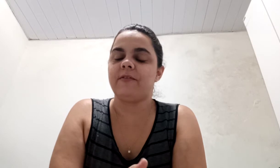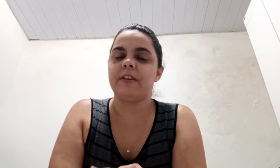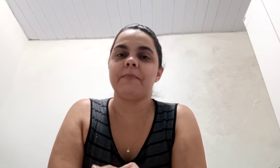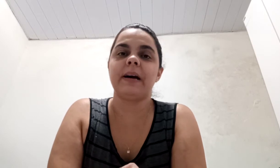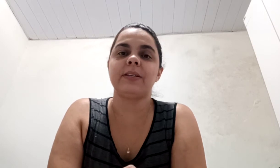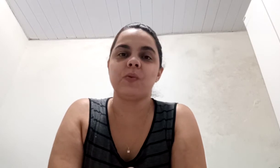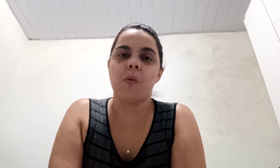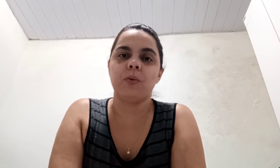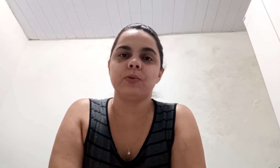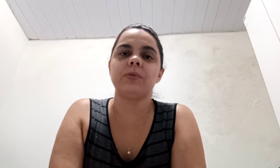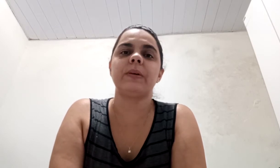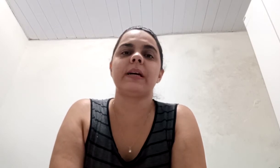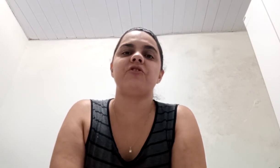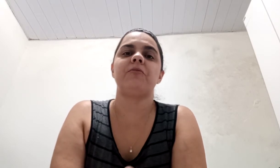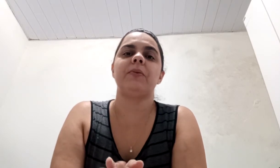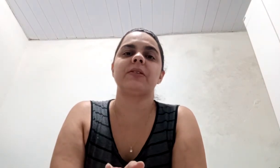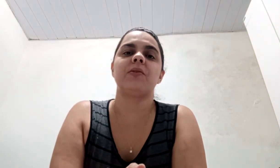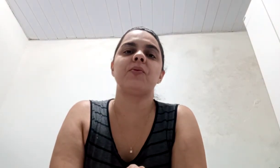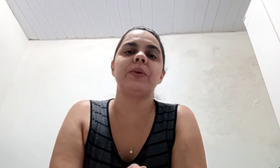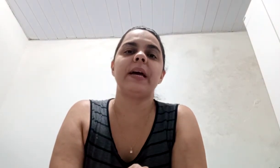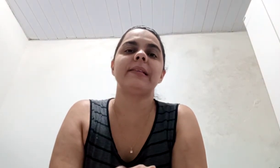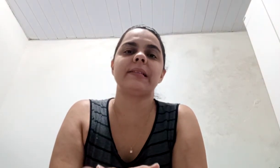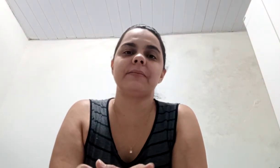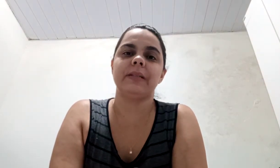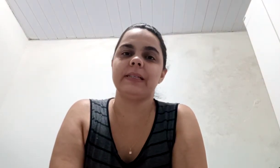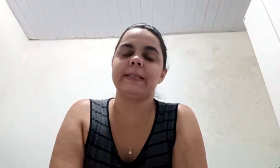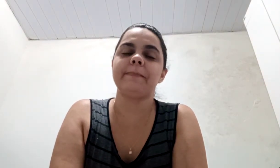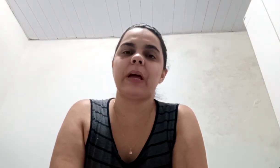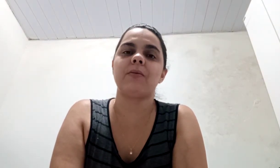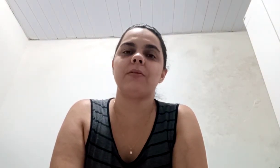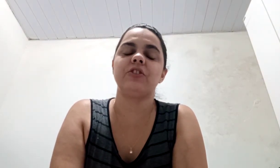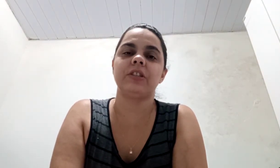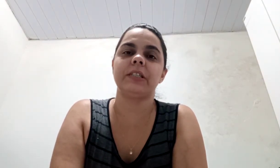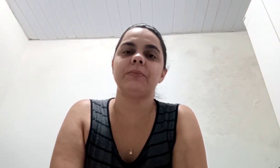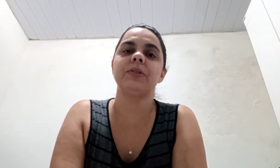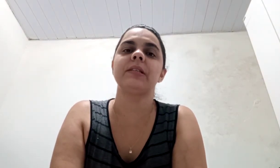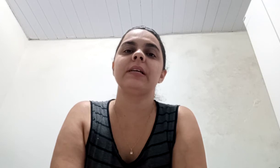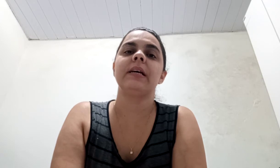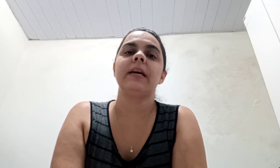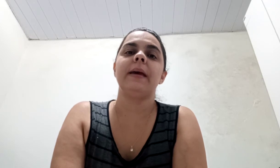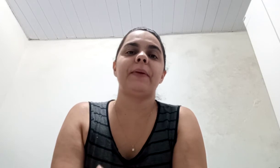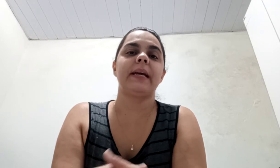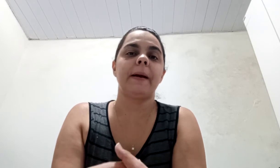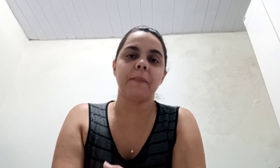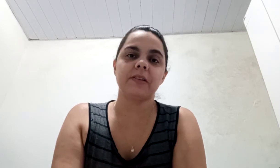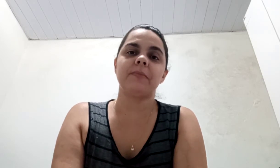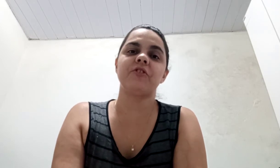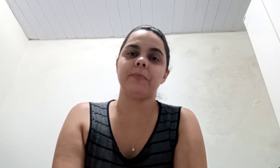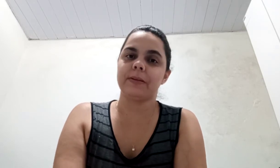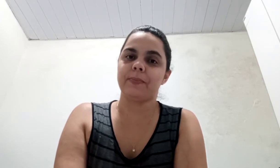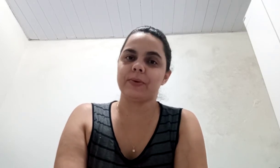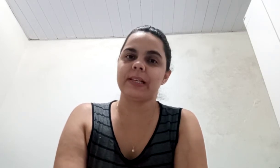ver mais um outro para que a gente possa concluir essa semana na qual estamos e para que na próxima a gente possa